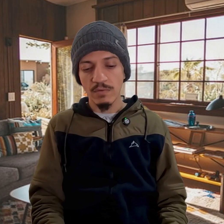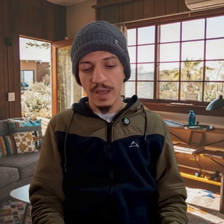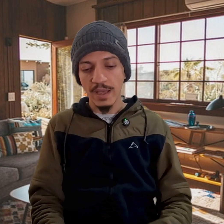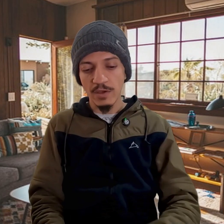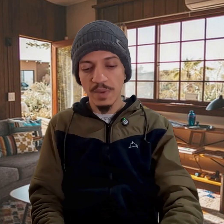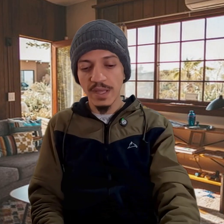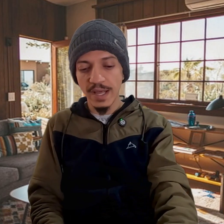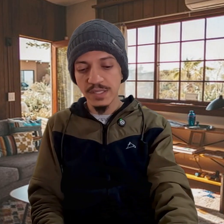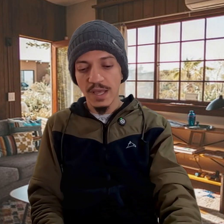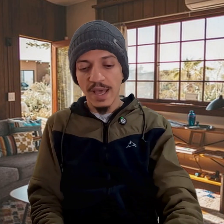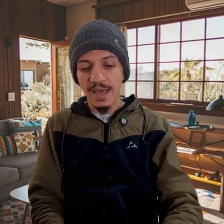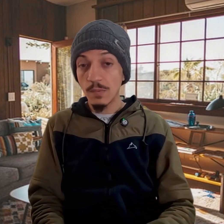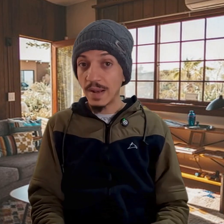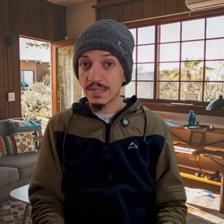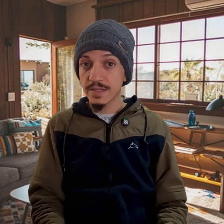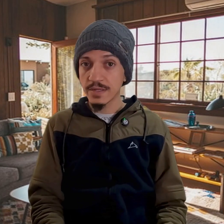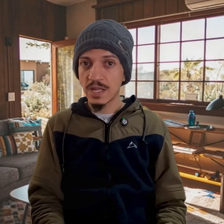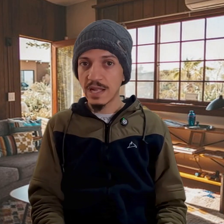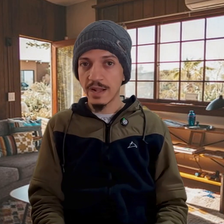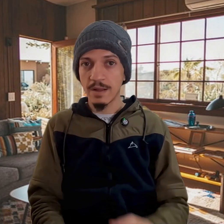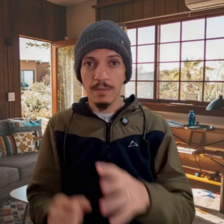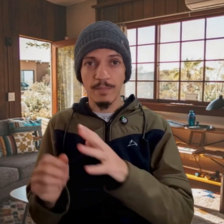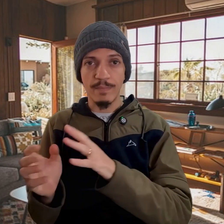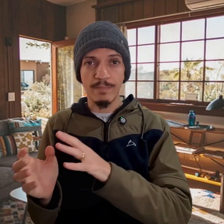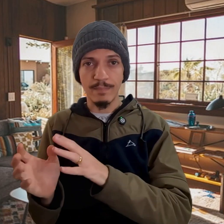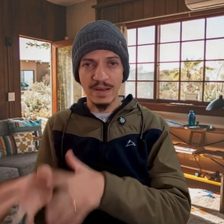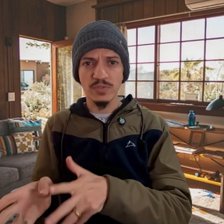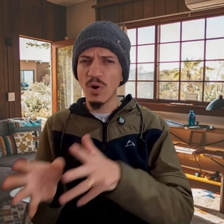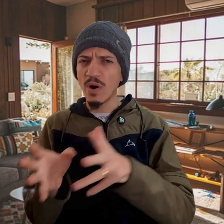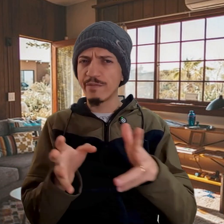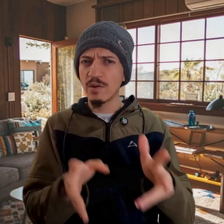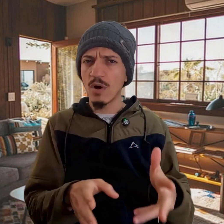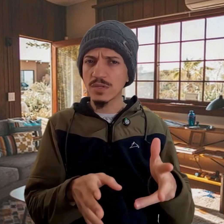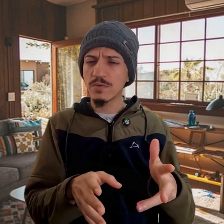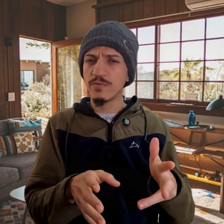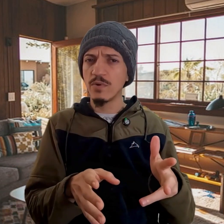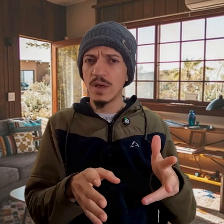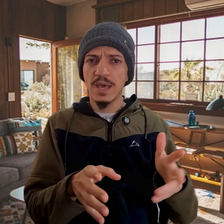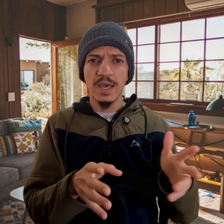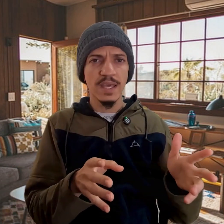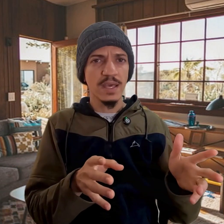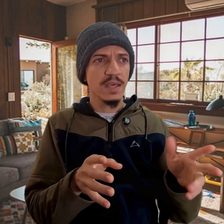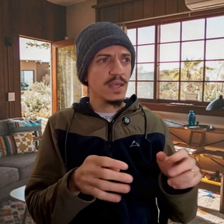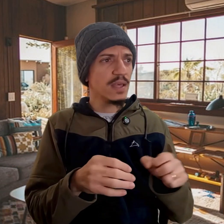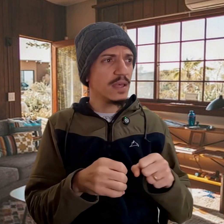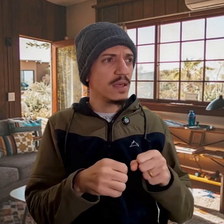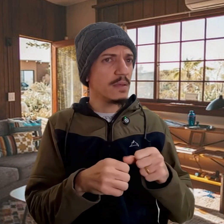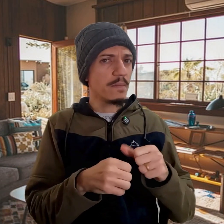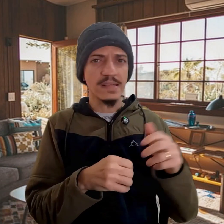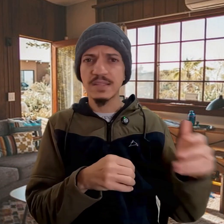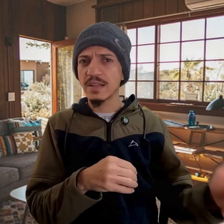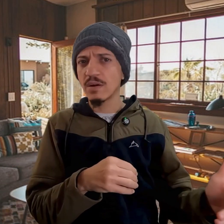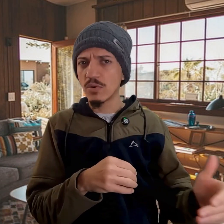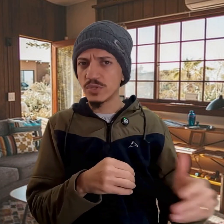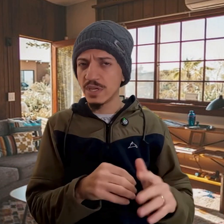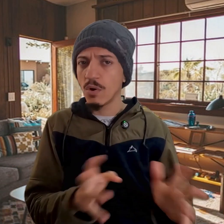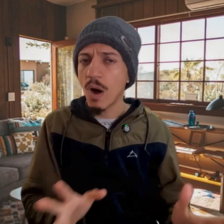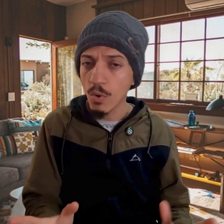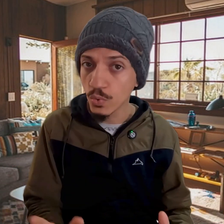em uma igreja em que o palestrante era pastor, filósofo e mestre em teologia ou algo do